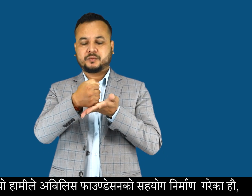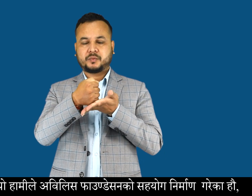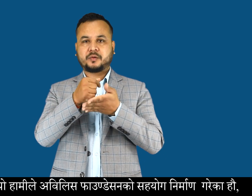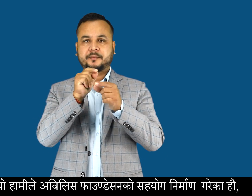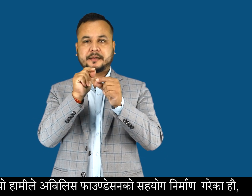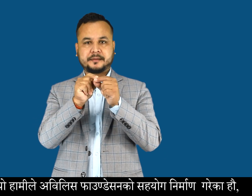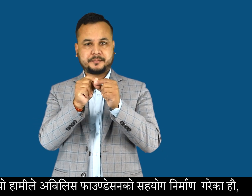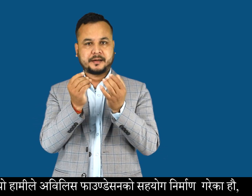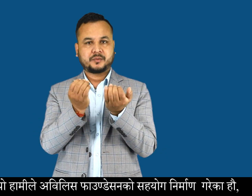सहयोगमा निर्माण गरेका हौँ।